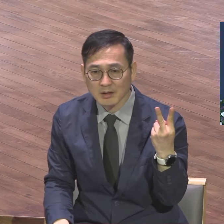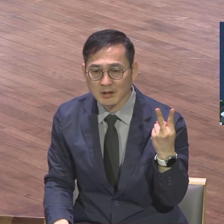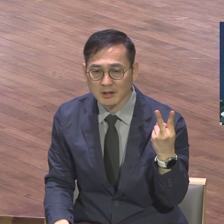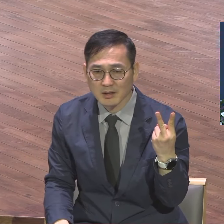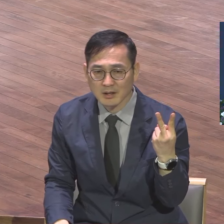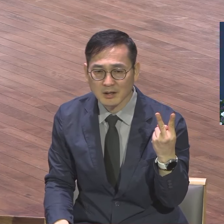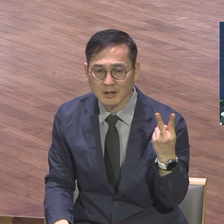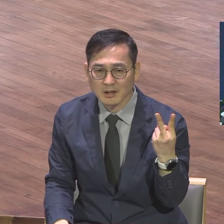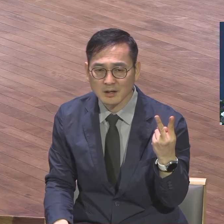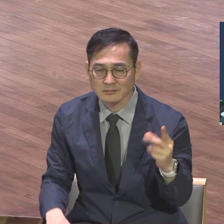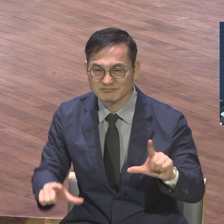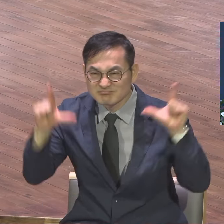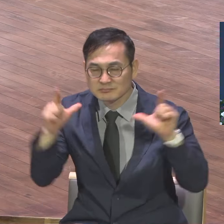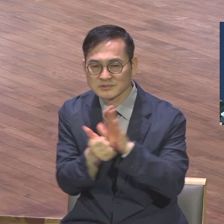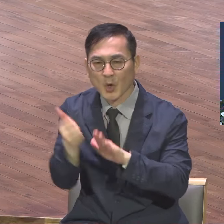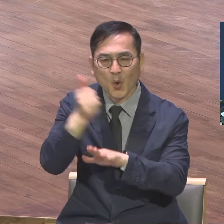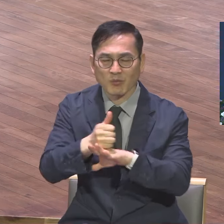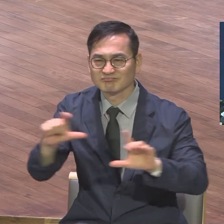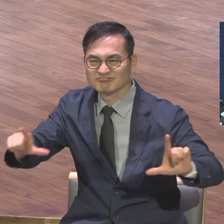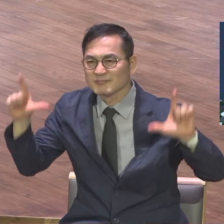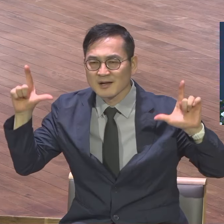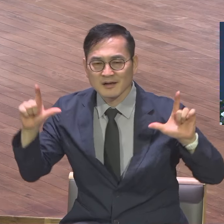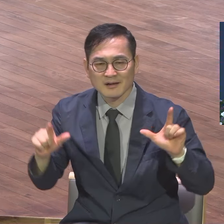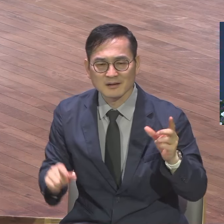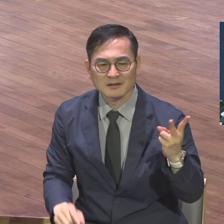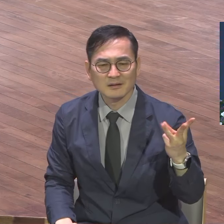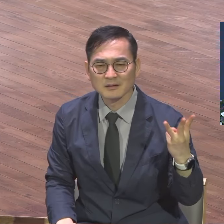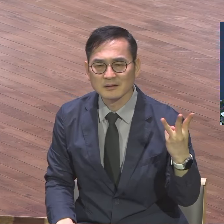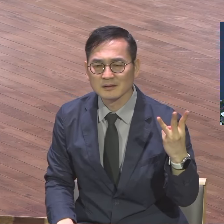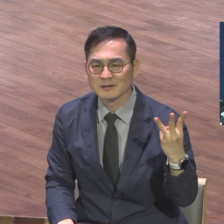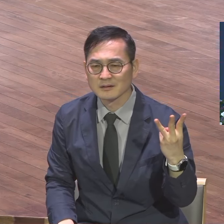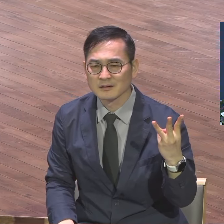내가 유명해지는 성공 중심.